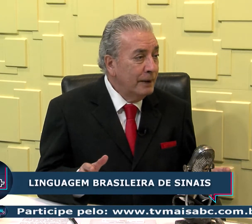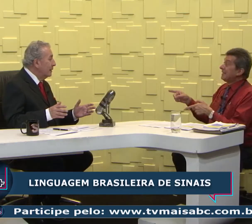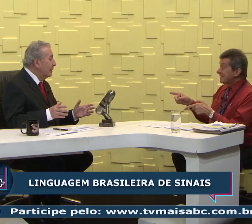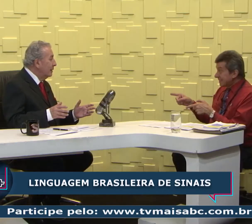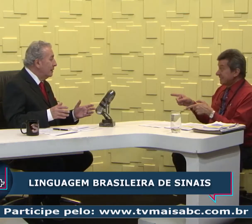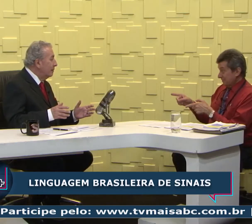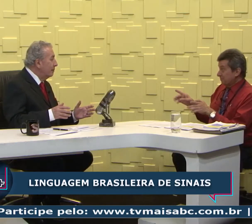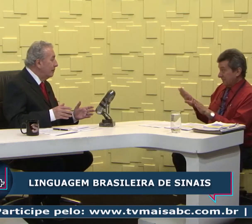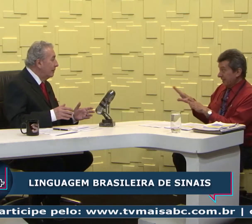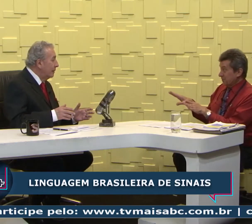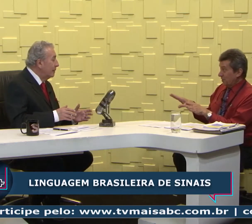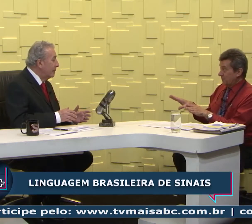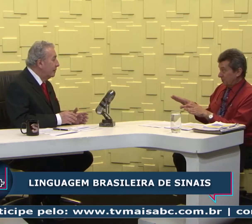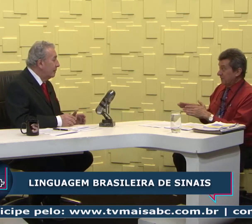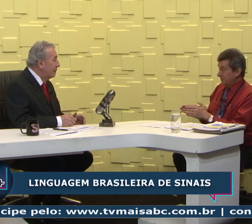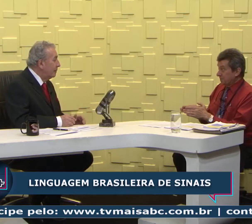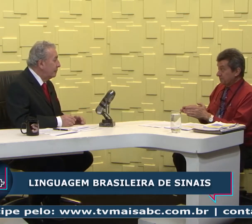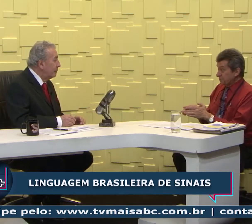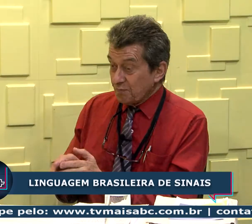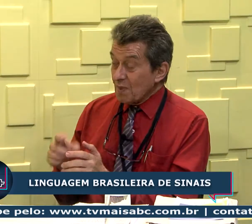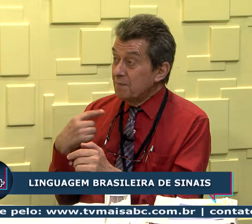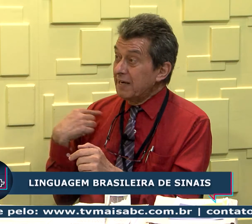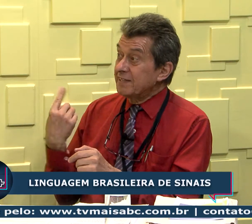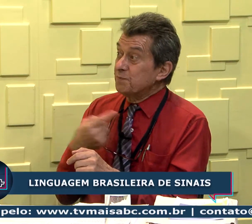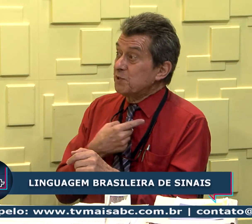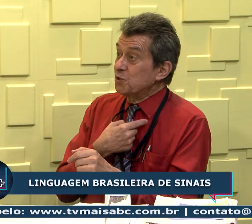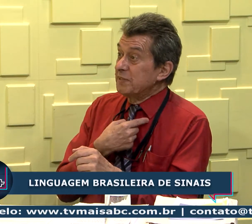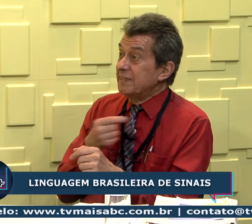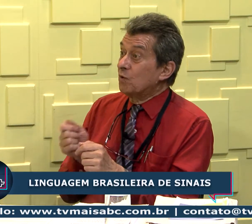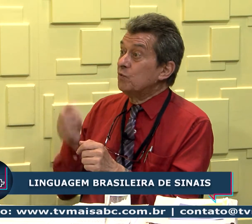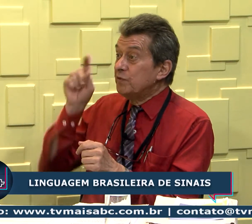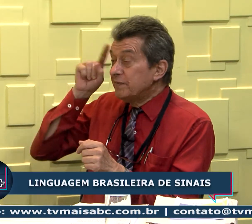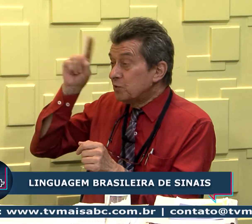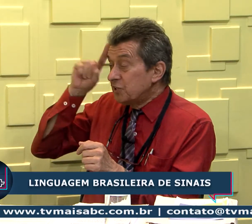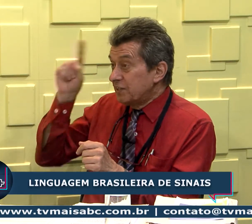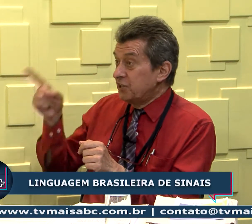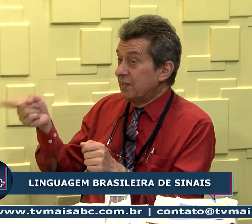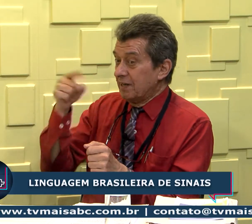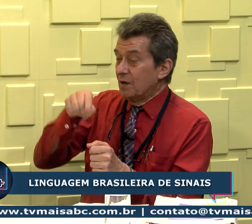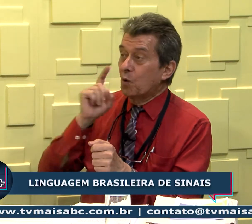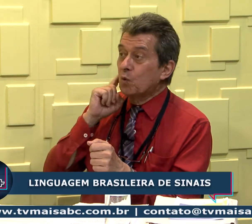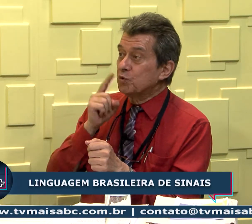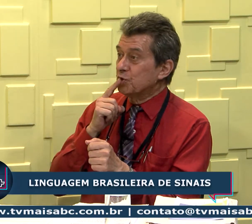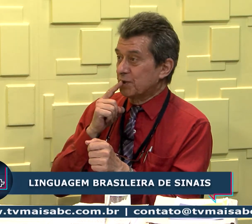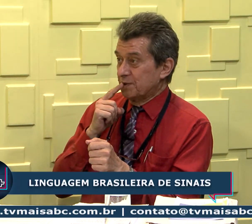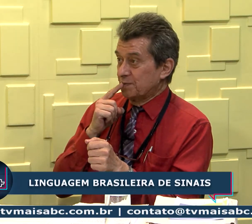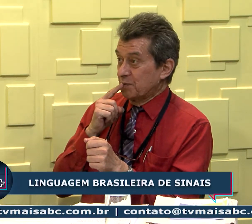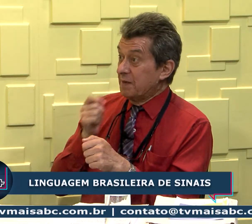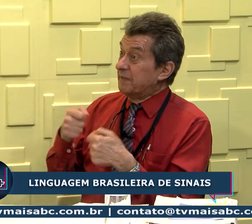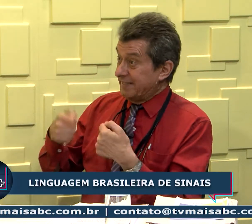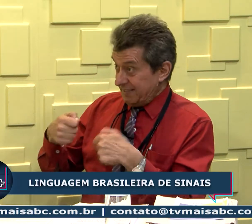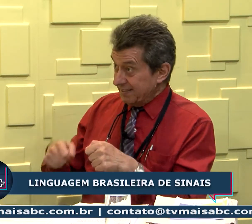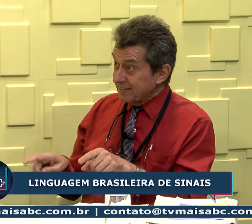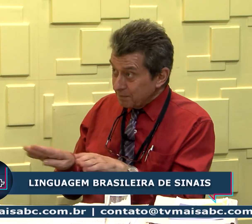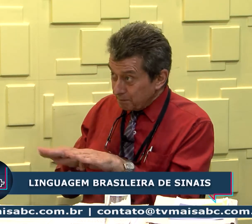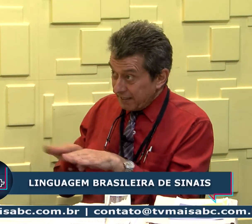ele sim resolve o problema mas as pessoas que convivem no dia a dia com um surdo precisa também